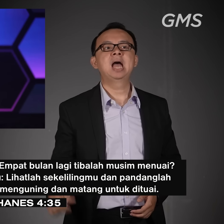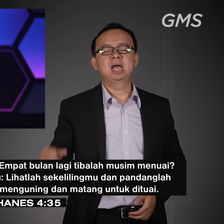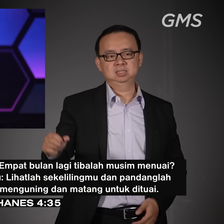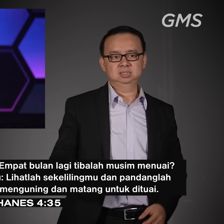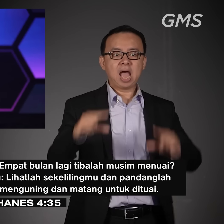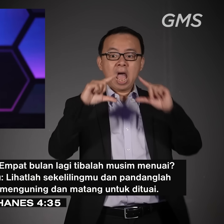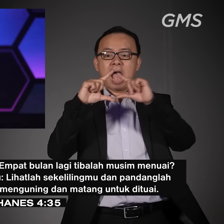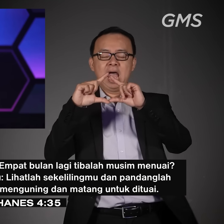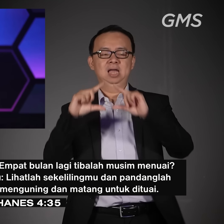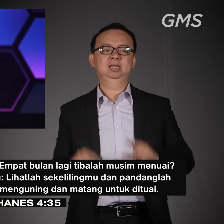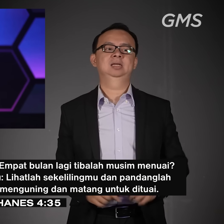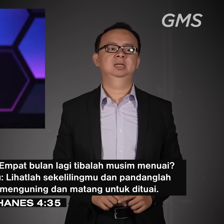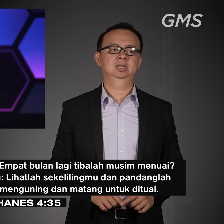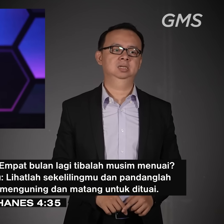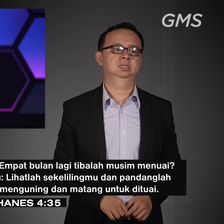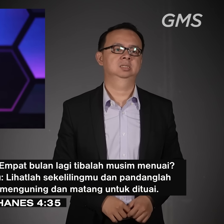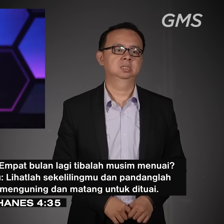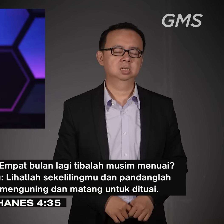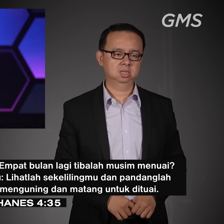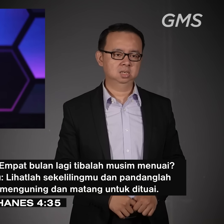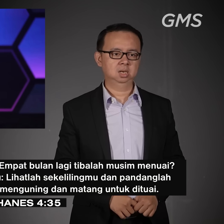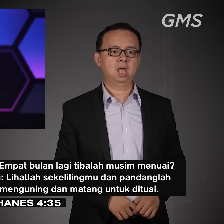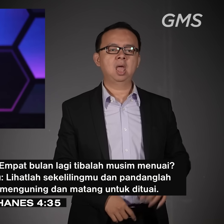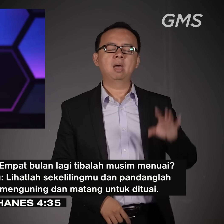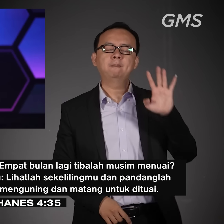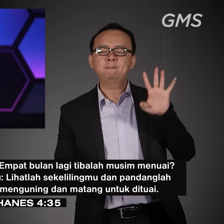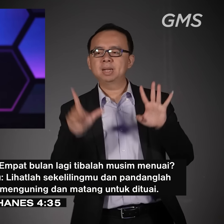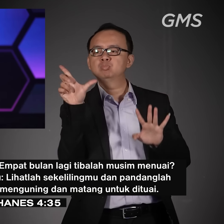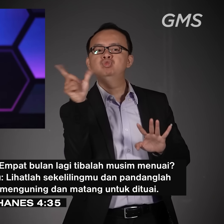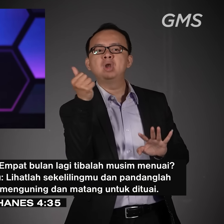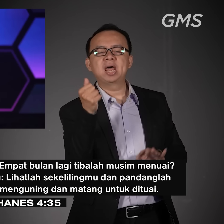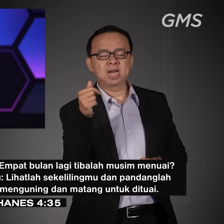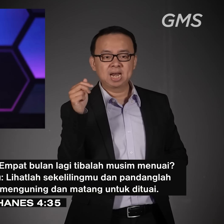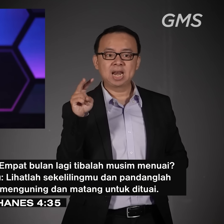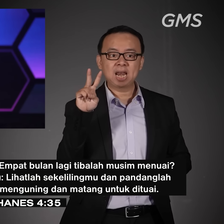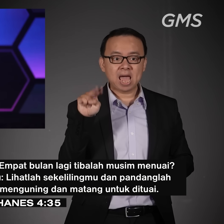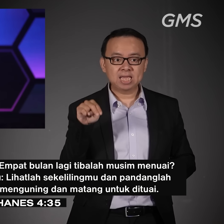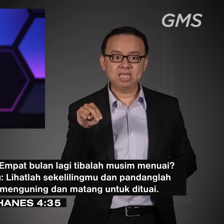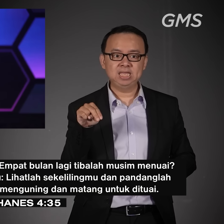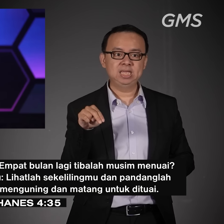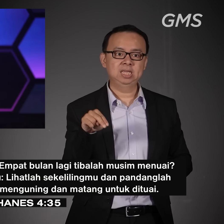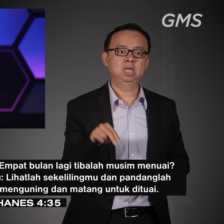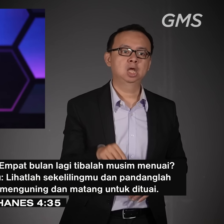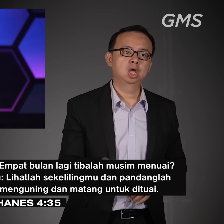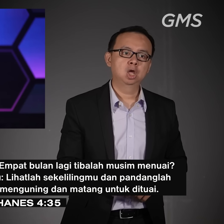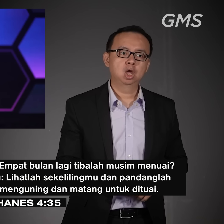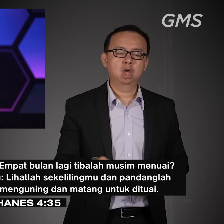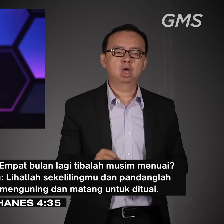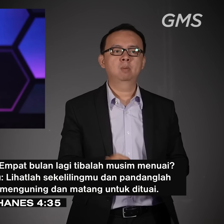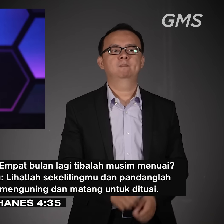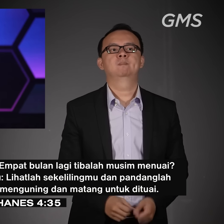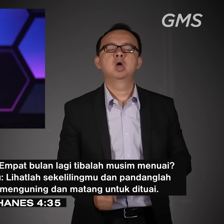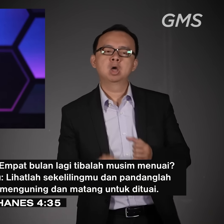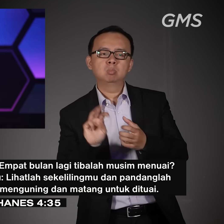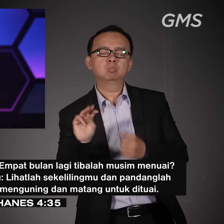Bukankah kamu mengatakan 4 bulan lagi tibalah musim menuai. Bukankah kamu mengatakan, bukankah kamu